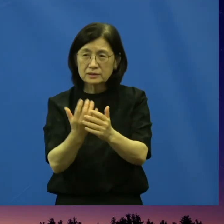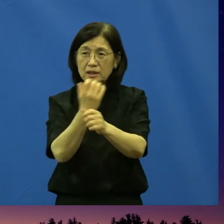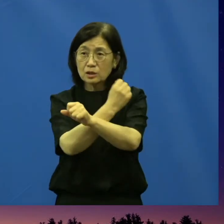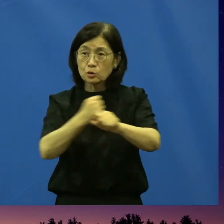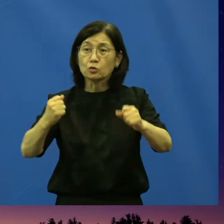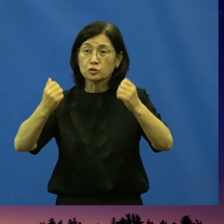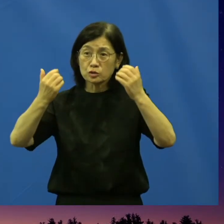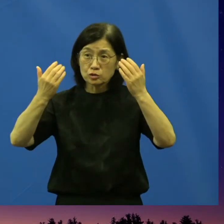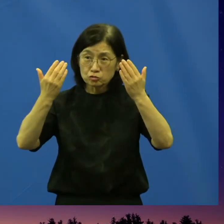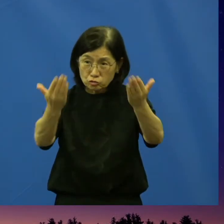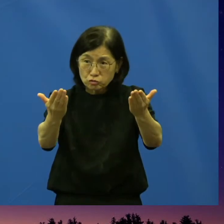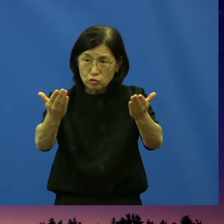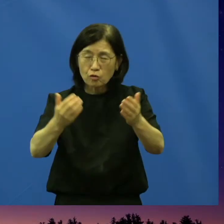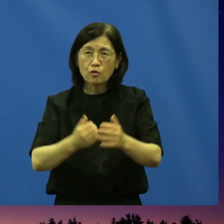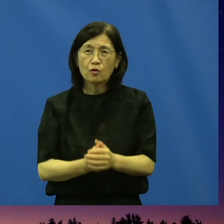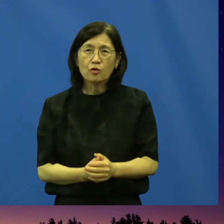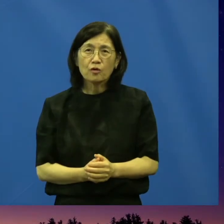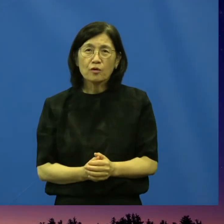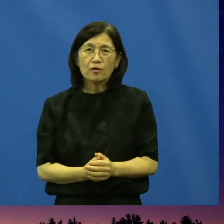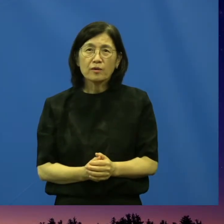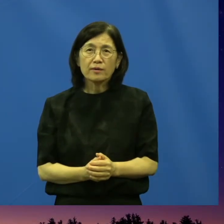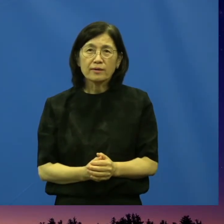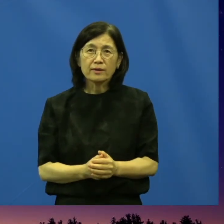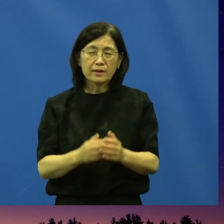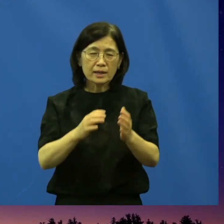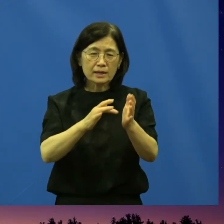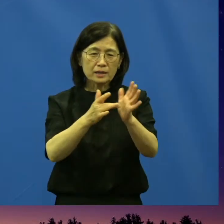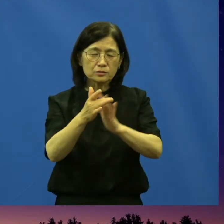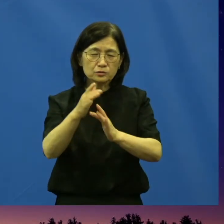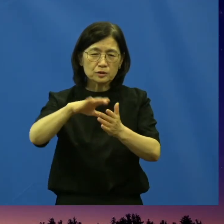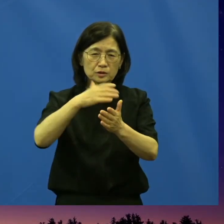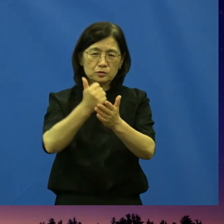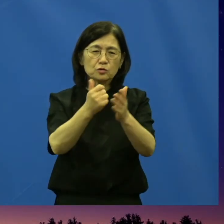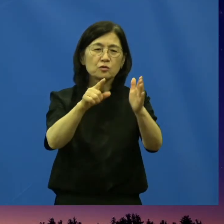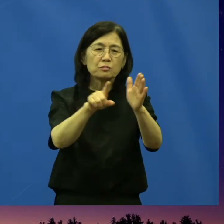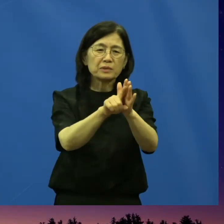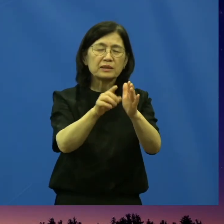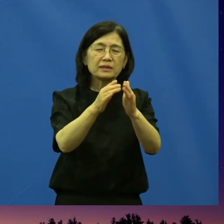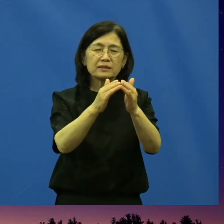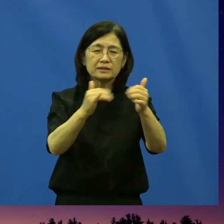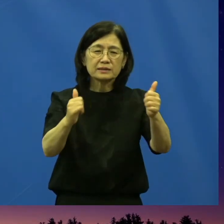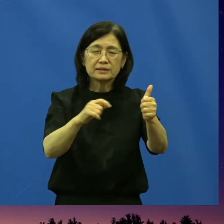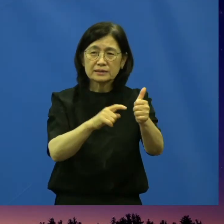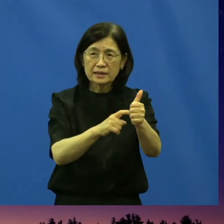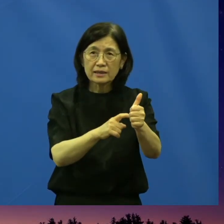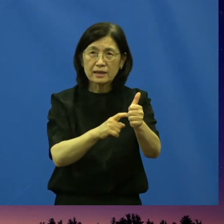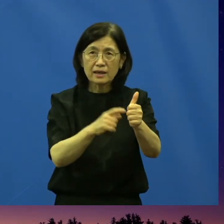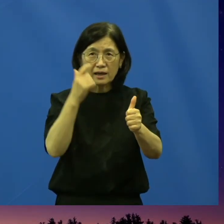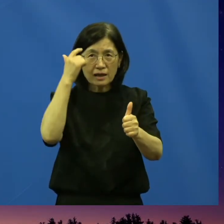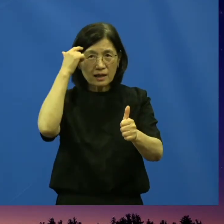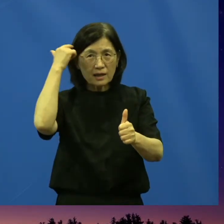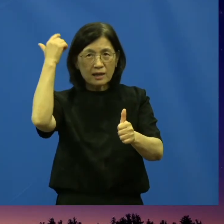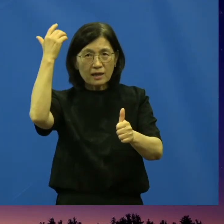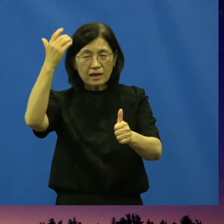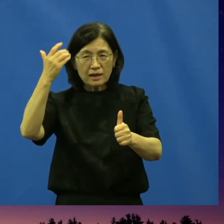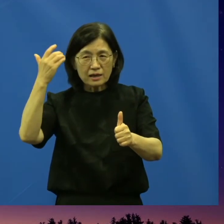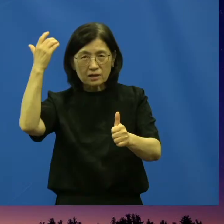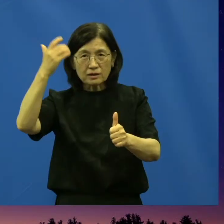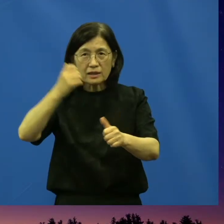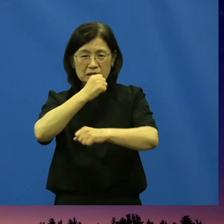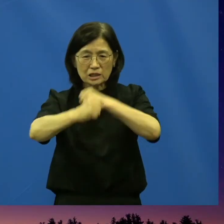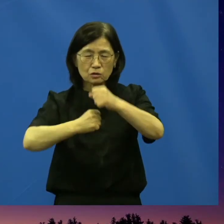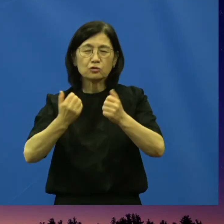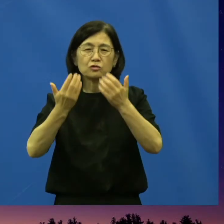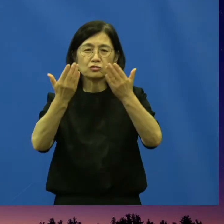그리고 그 예수, 어린 양 예수에게 피하는 자들에게는 하나님께서 우리의 영의 자유를 주시고 우리를 의롭다 하시고,